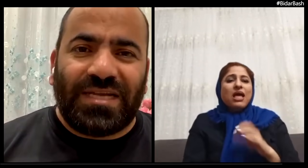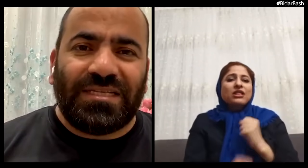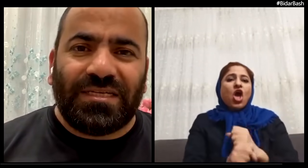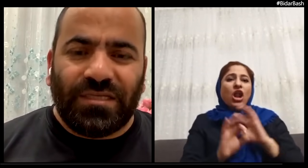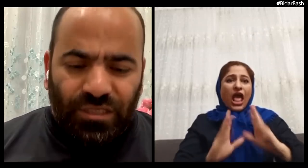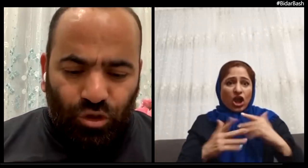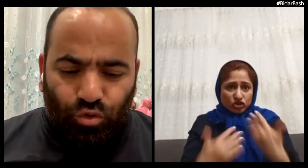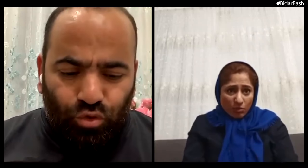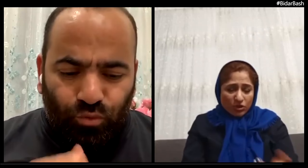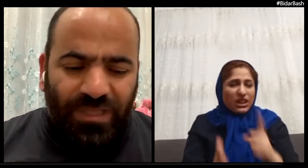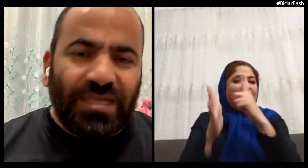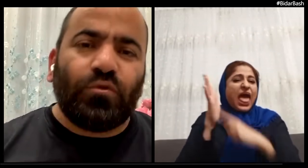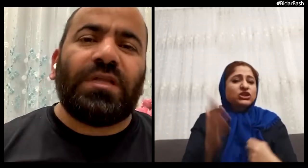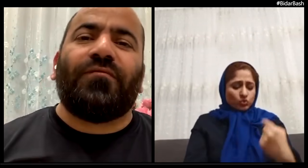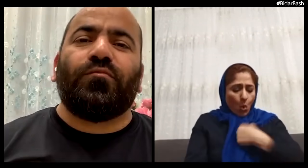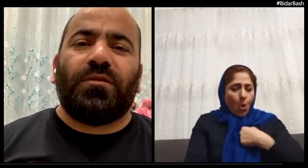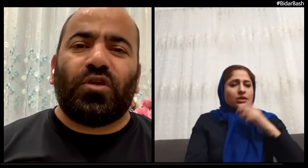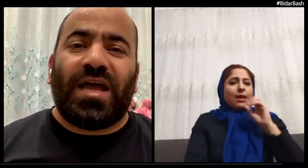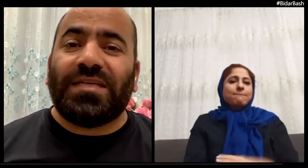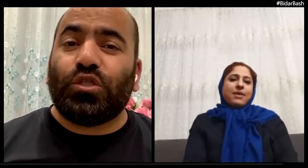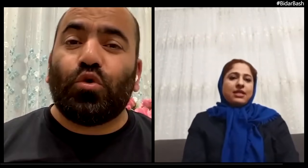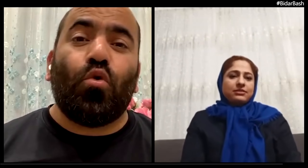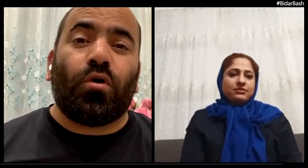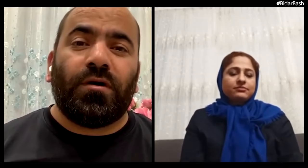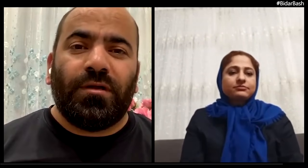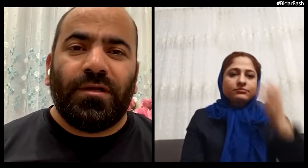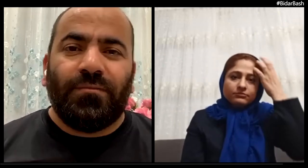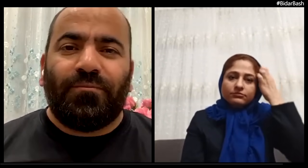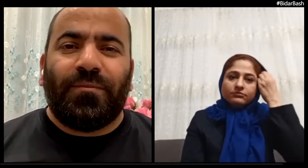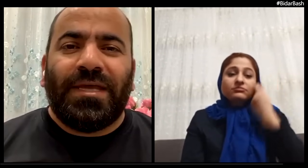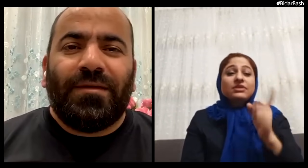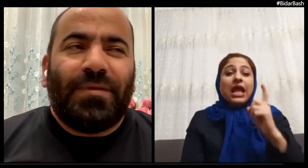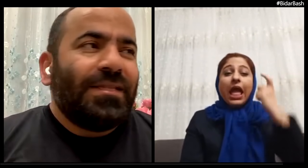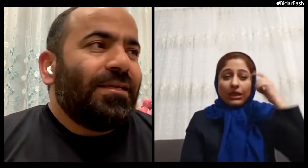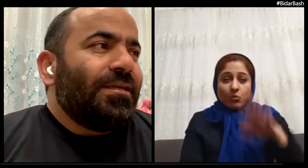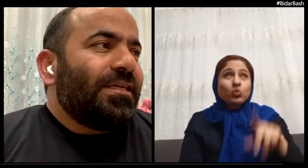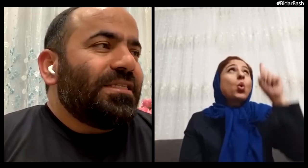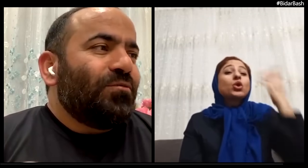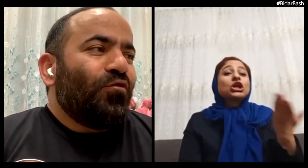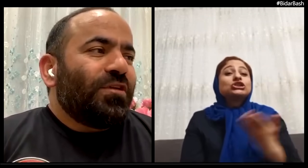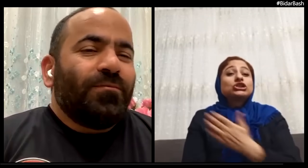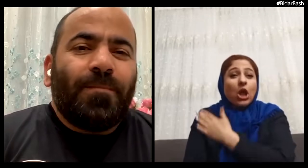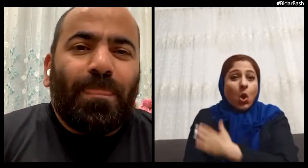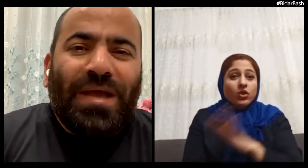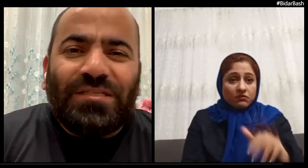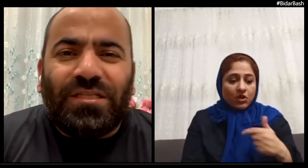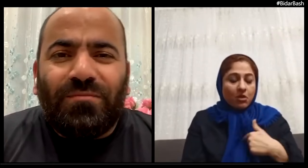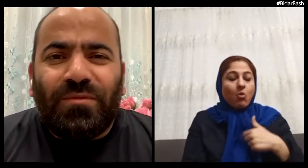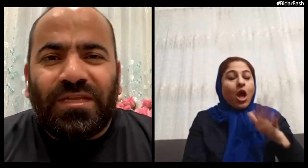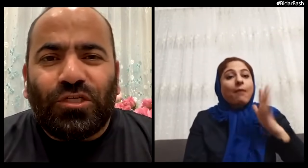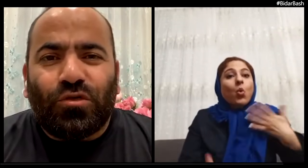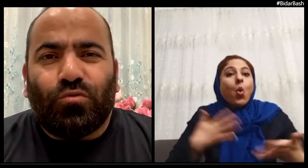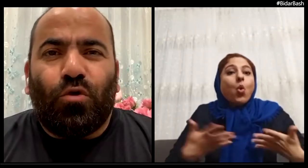پهن کرده، روح تو بدنمون دووم نمیاره از ذوق. من به کسی میگفت که بعضی